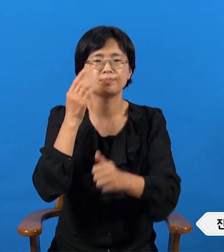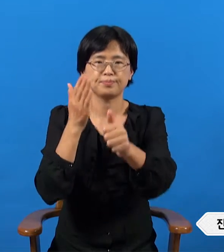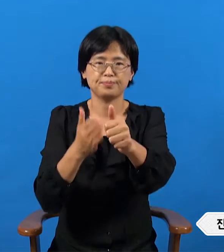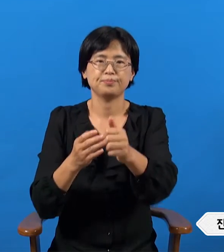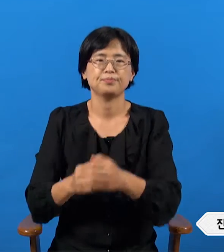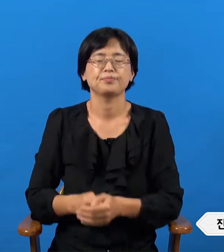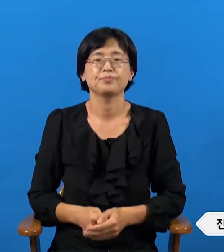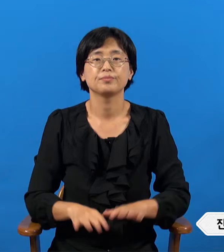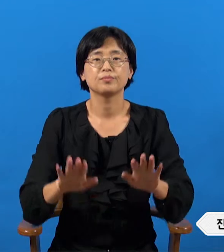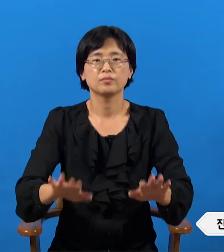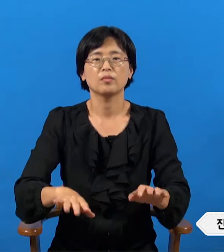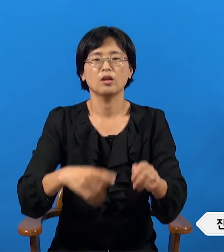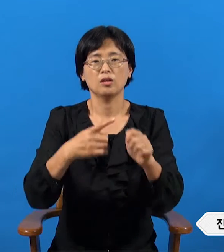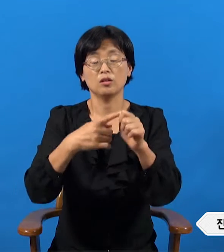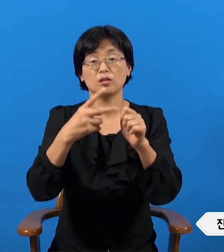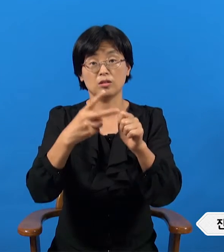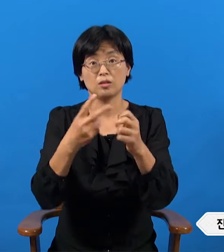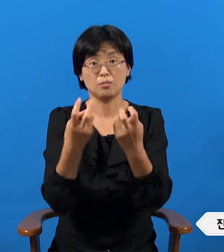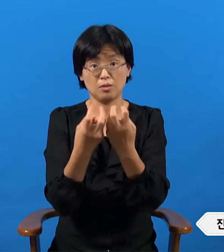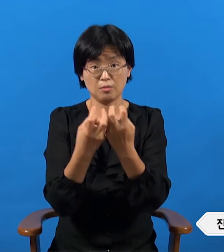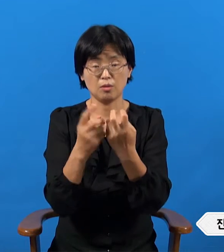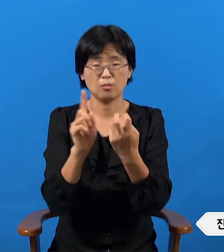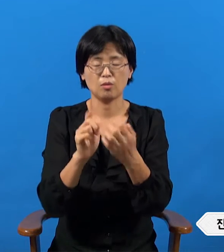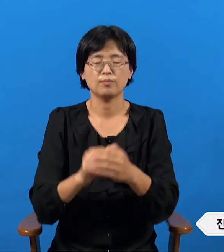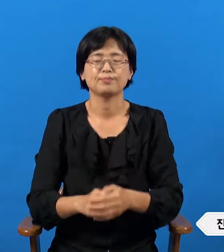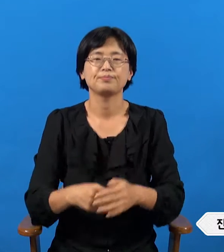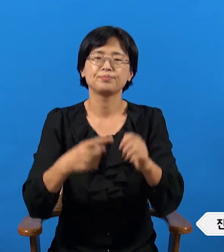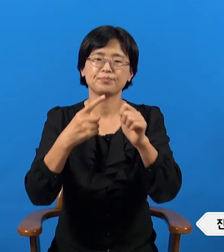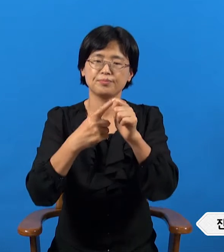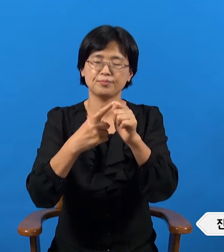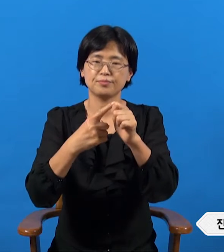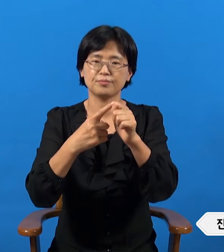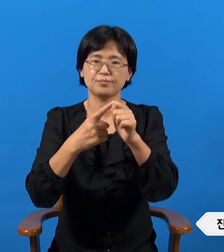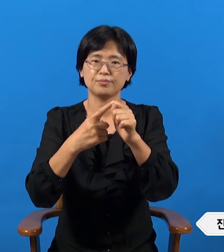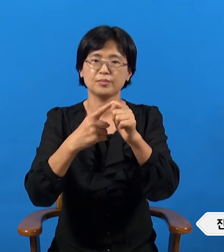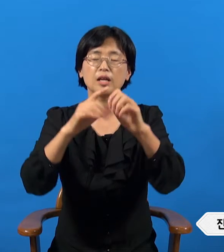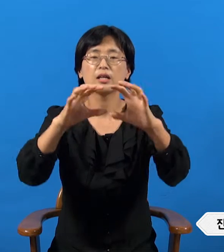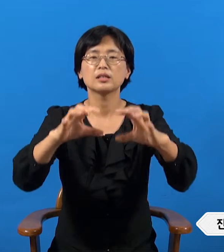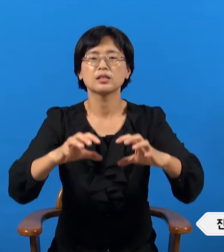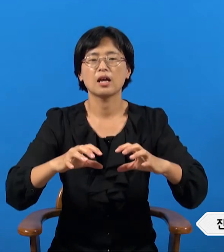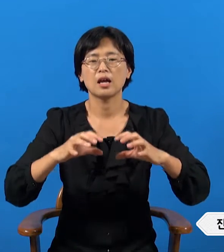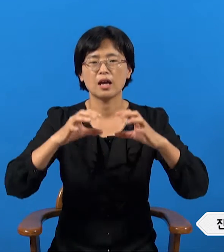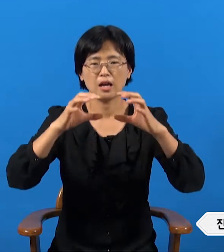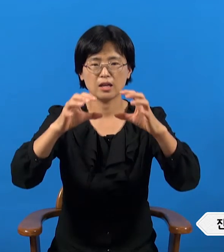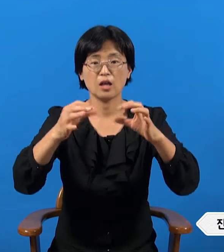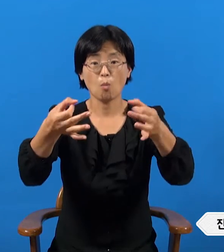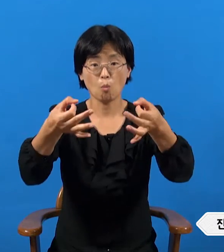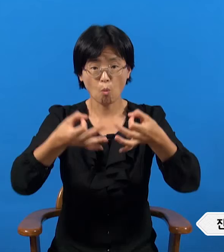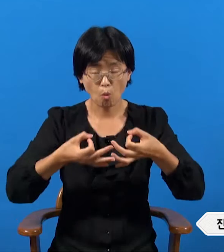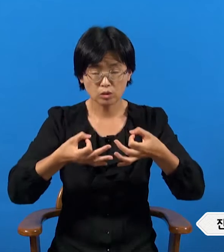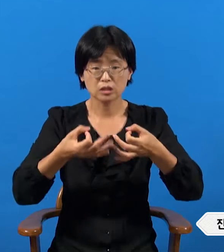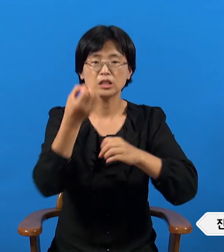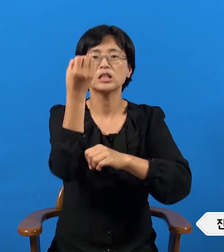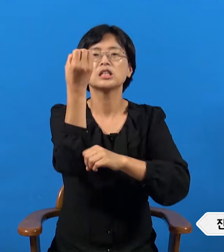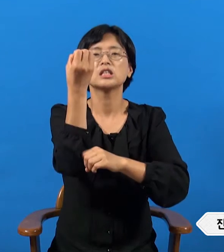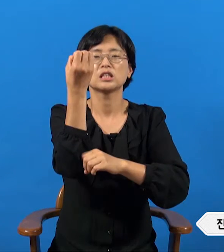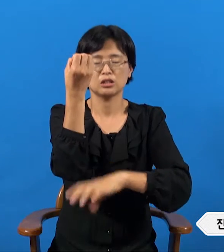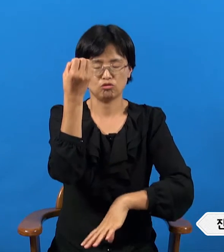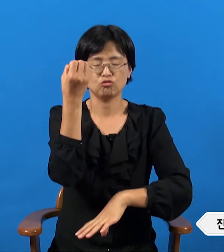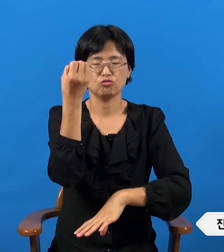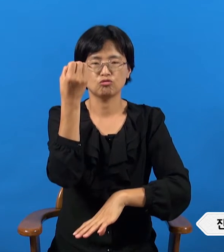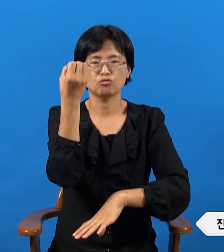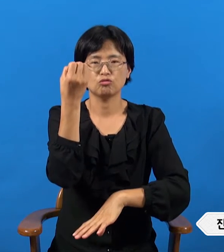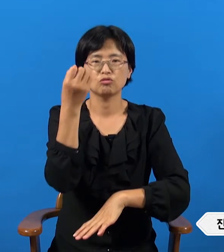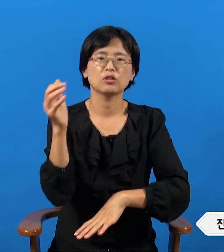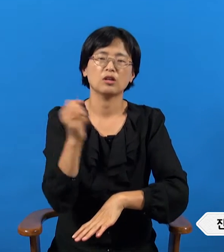나오는가? 우리는 두 가지 방법을 생각합니다. 첫째는 세상에서 보는 판단 기준으로